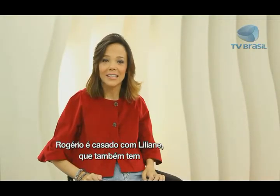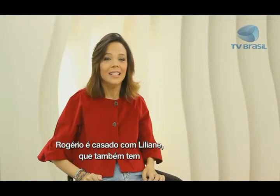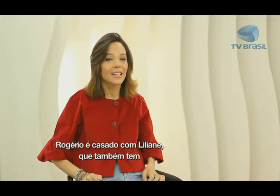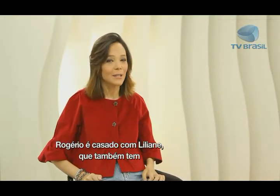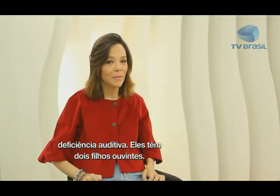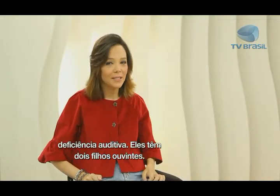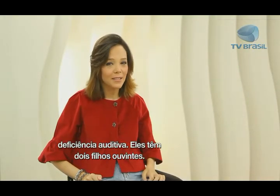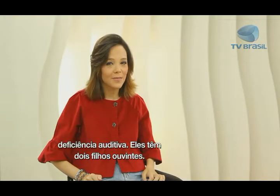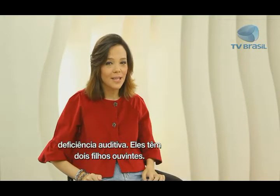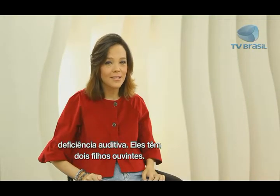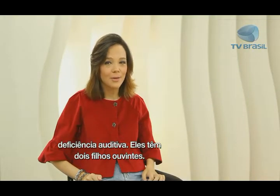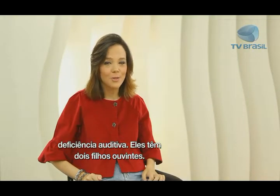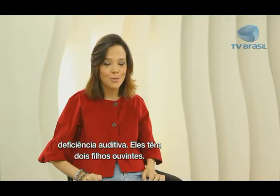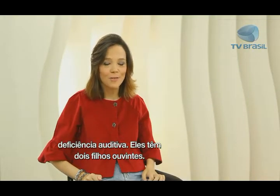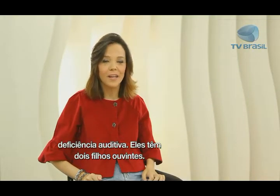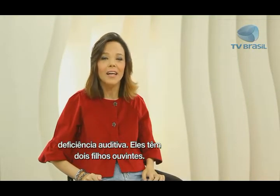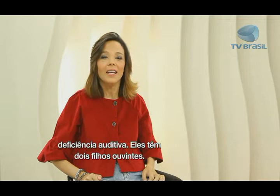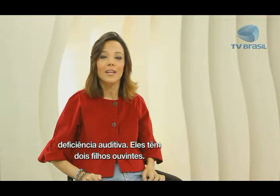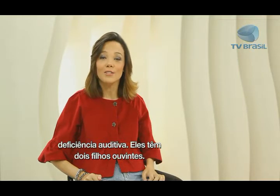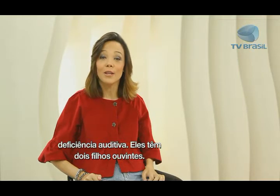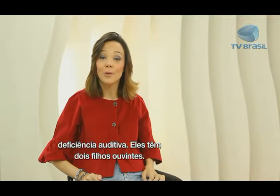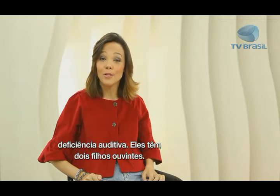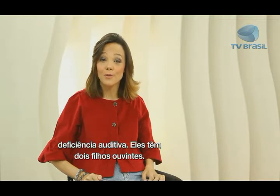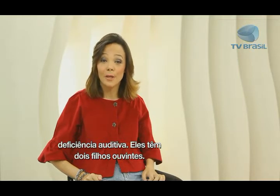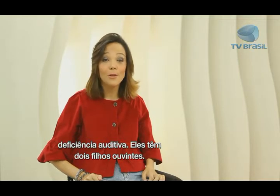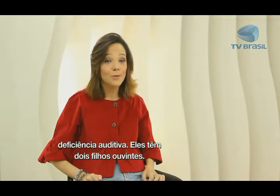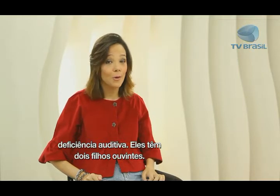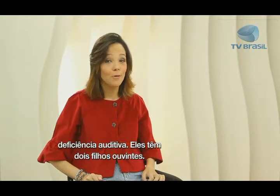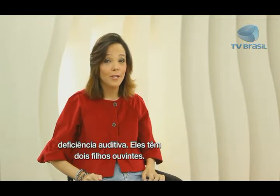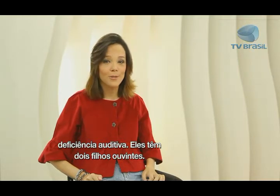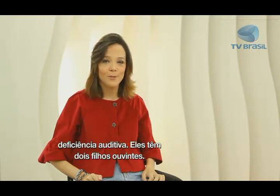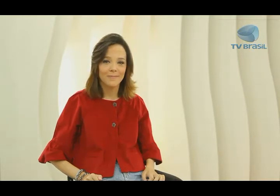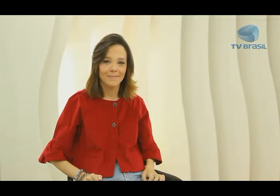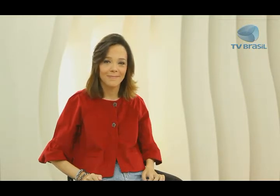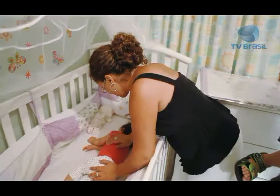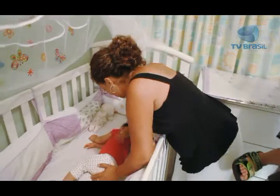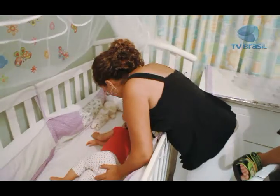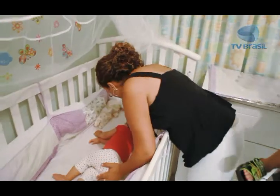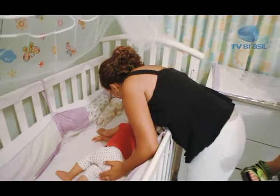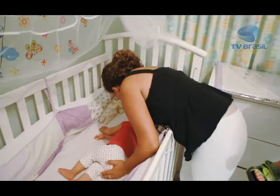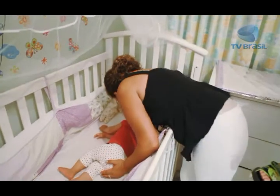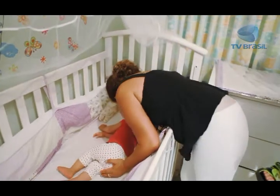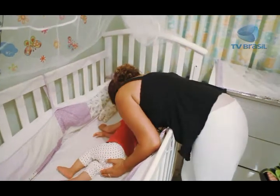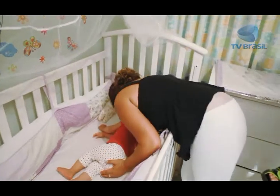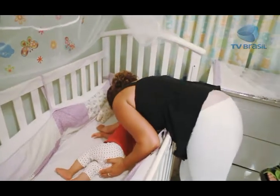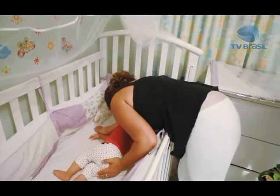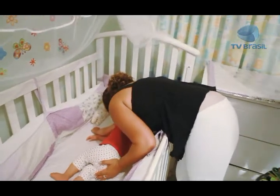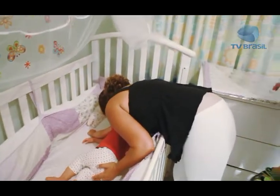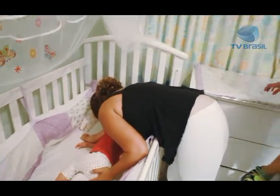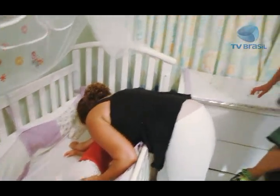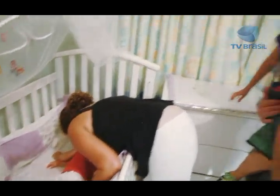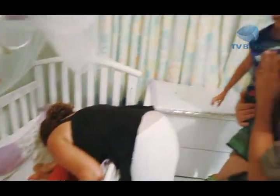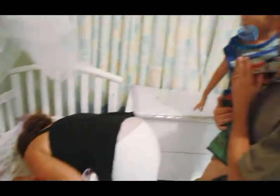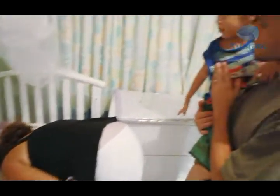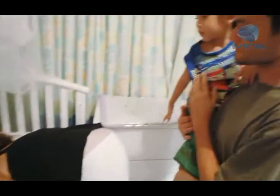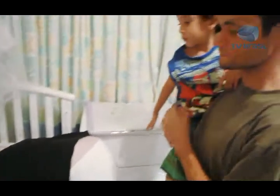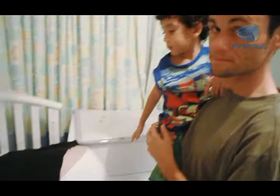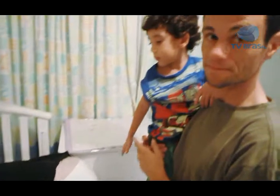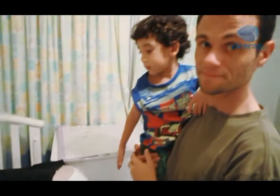que também tem deficiência auditiva. Eles têm 2 filhos ouvintes. Liliane beija uma criança no berço. Rogério